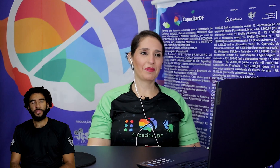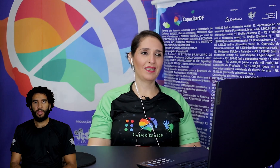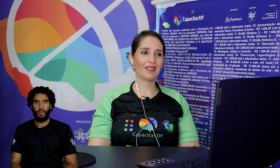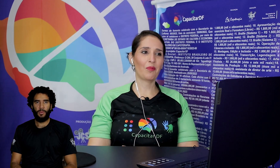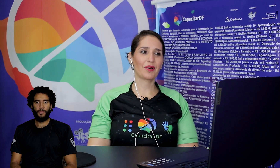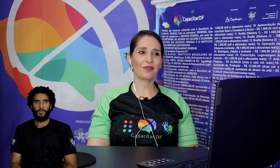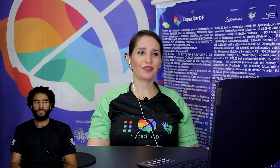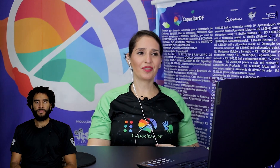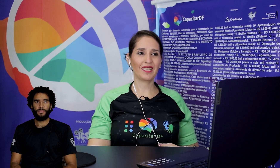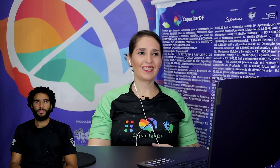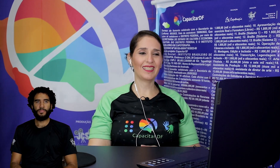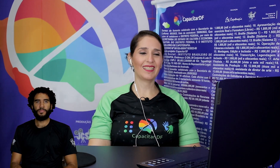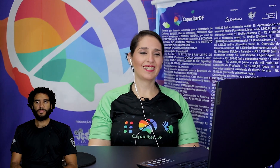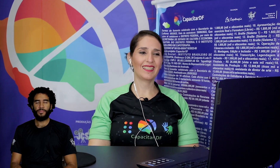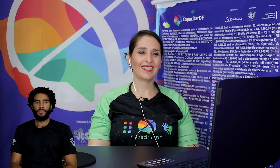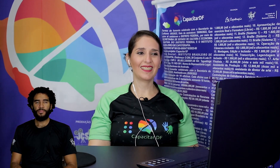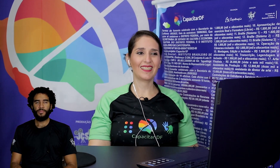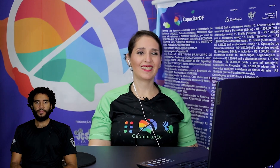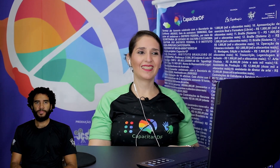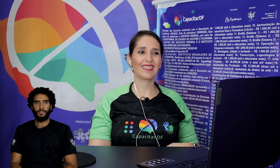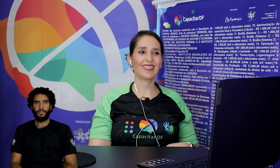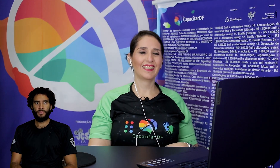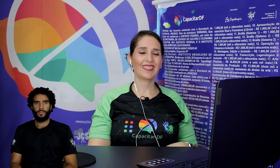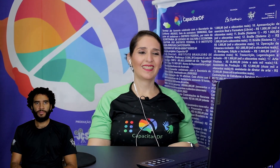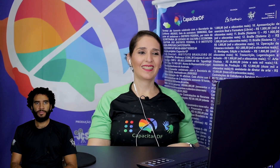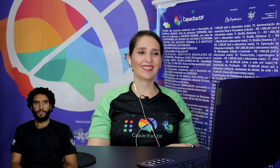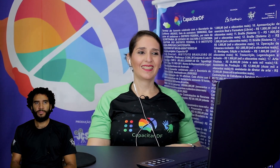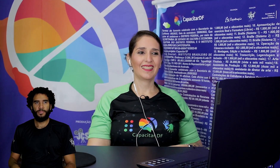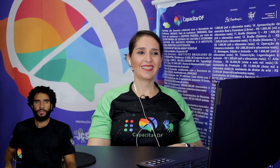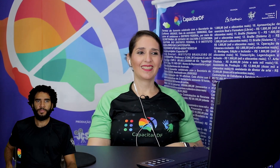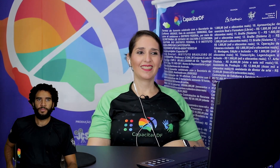Pode habilitar o microfone.